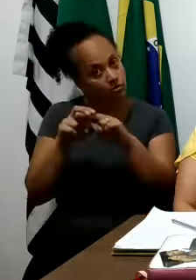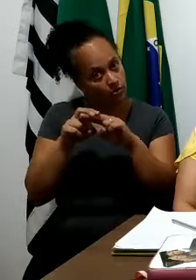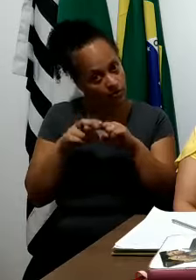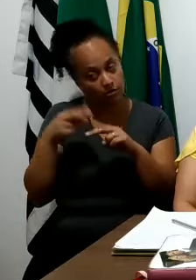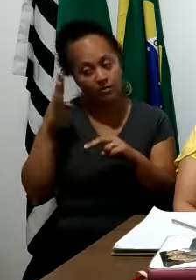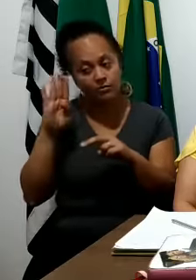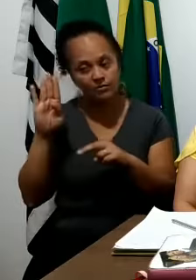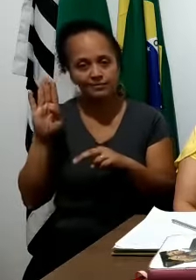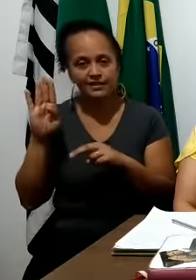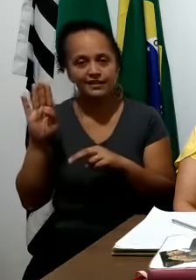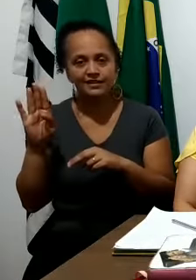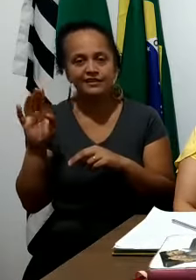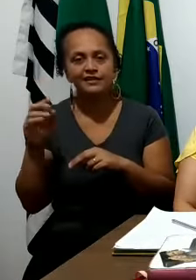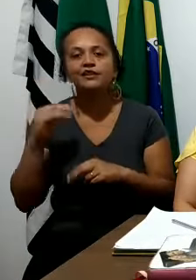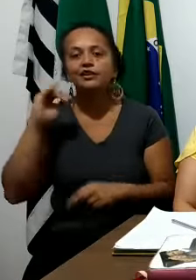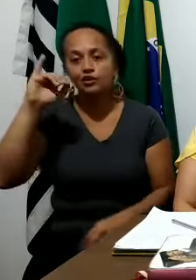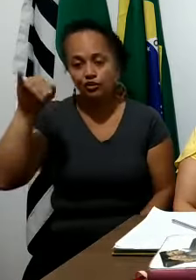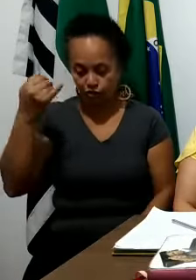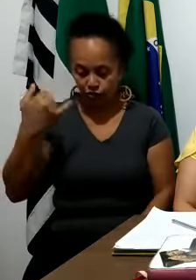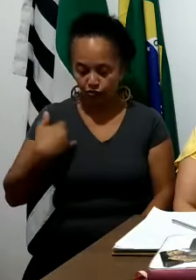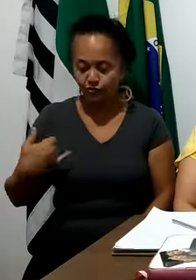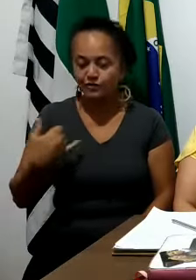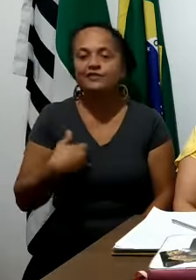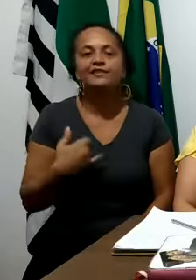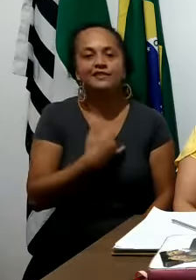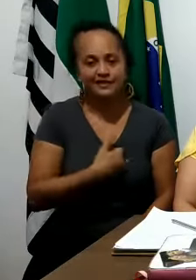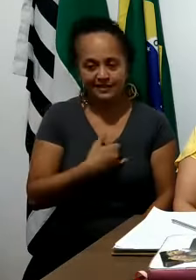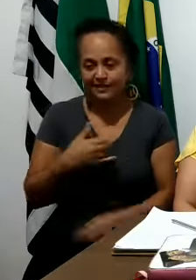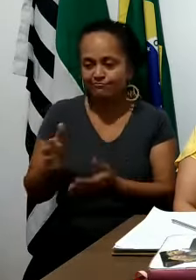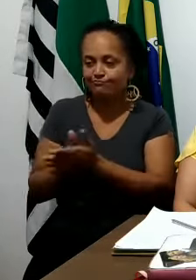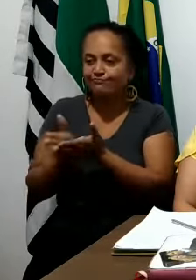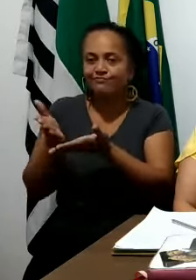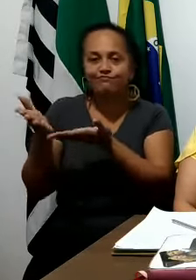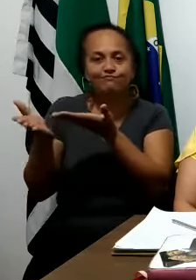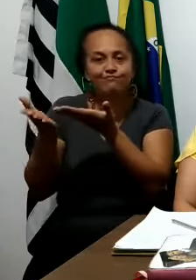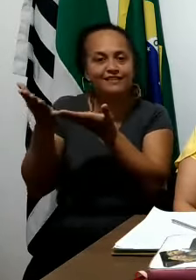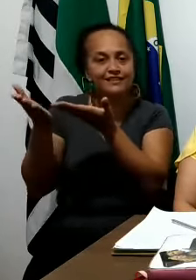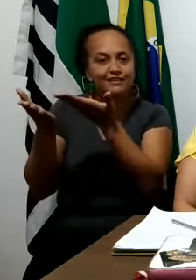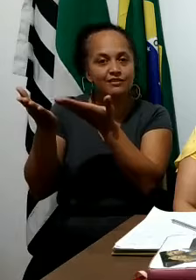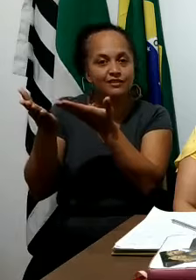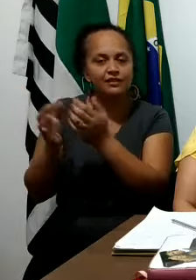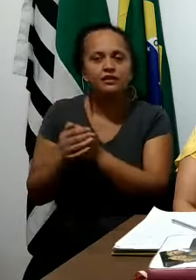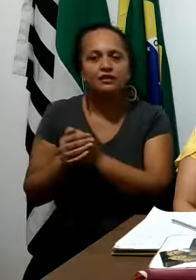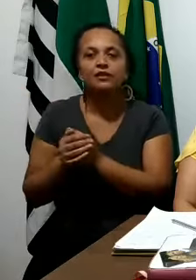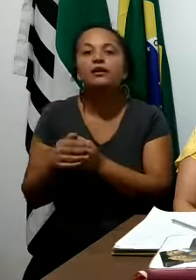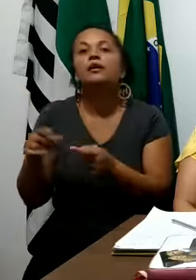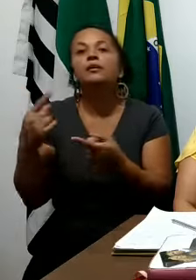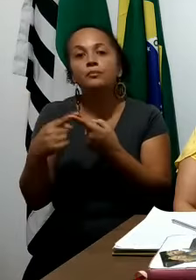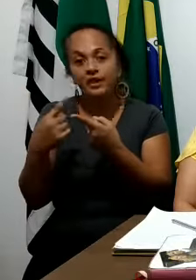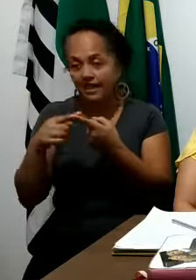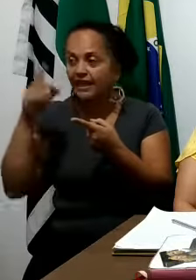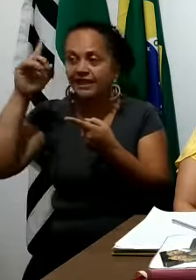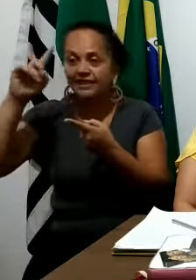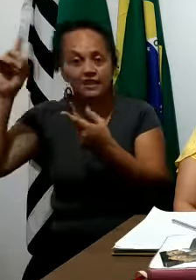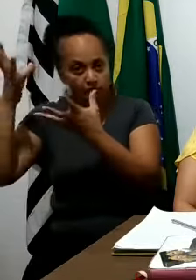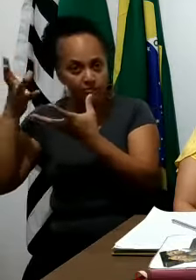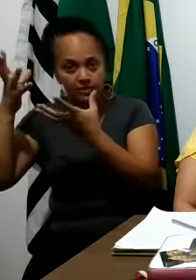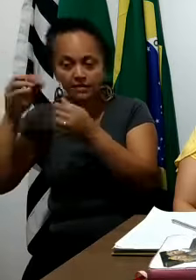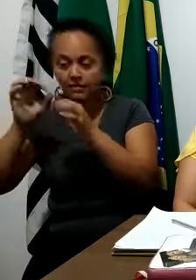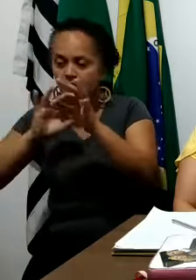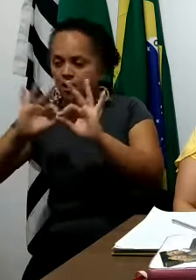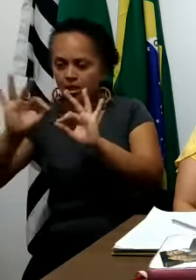irmãos, José ele foi exaltado naquele lugar. Né? Existia um plano, um propósito na vida de José. Nada é por